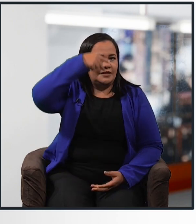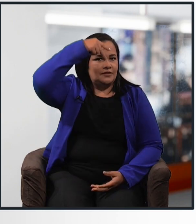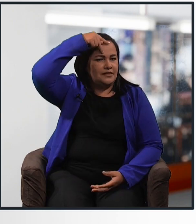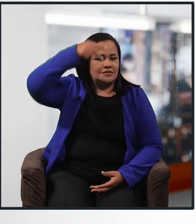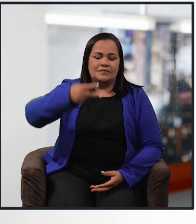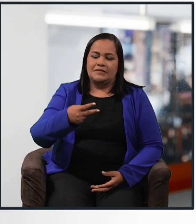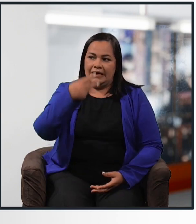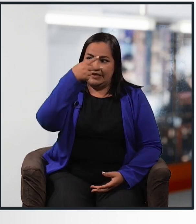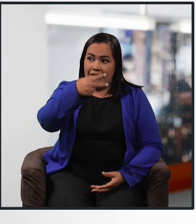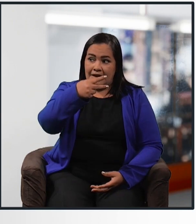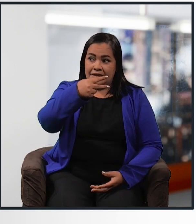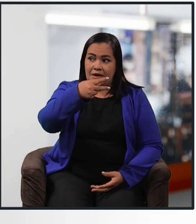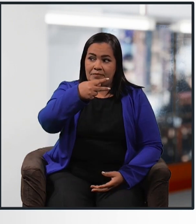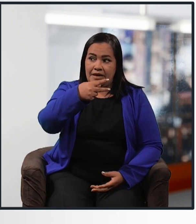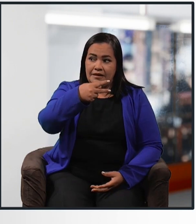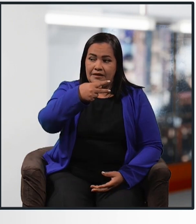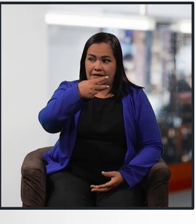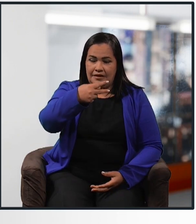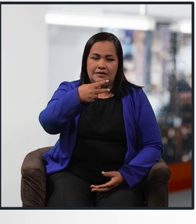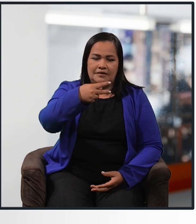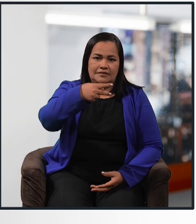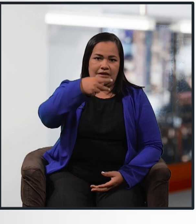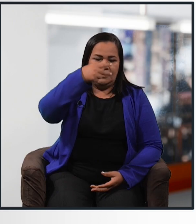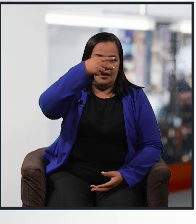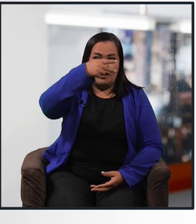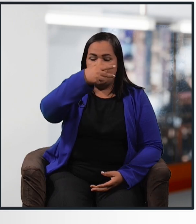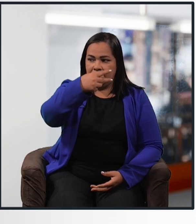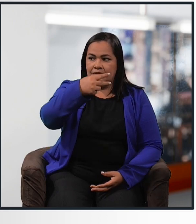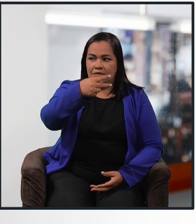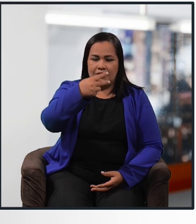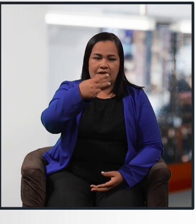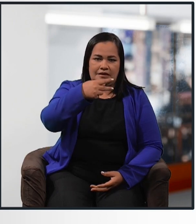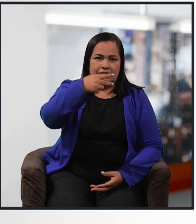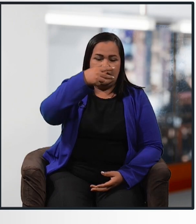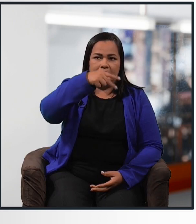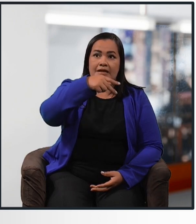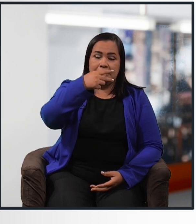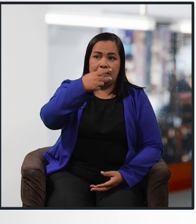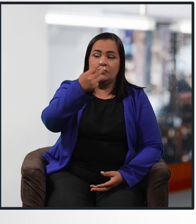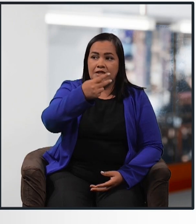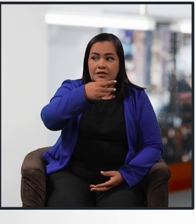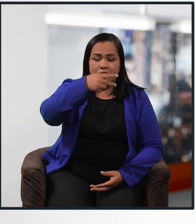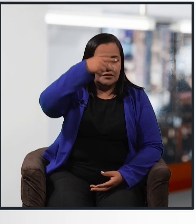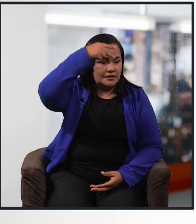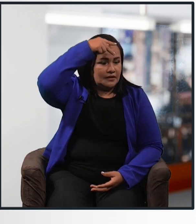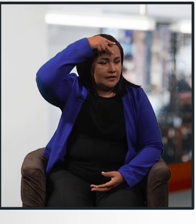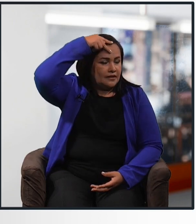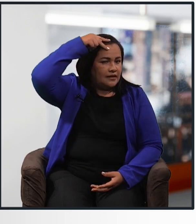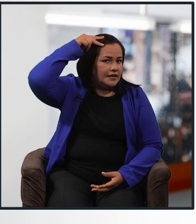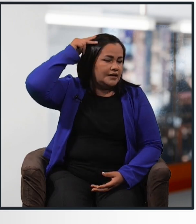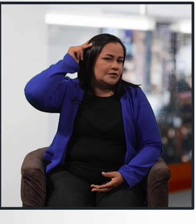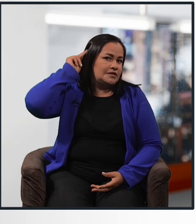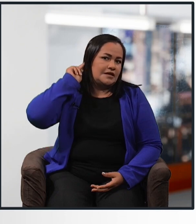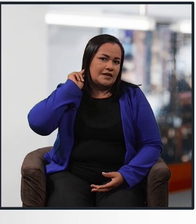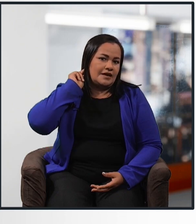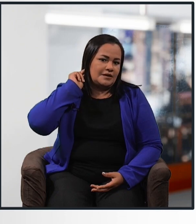O sea, son muy prácticos. Esta es la letra P en el alfabeto, en los signos.